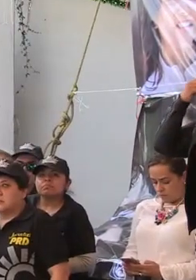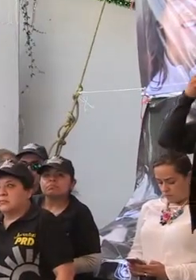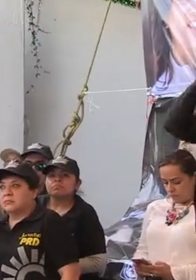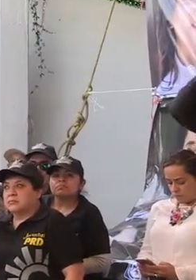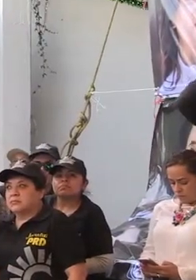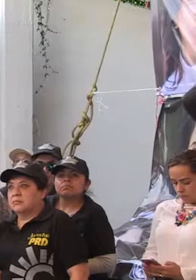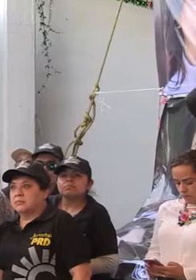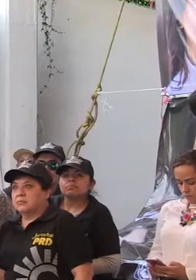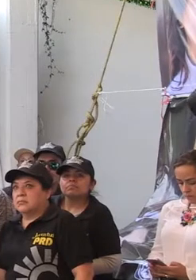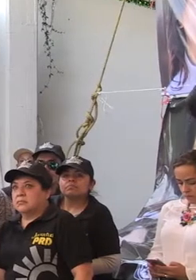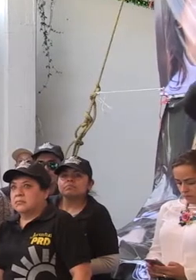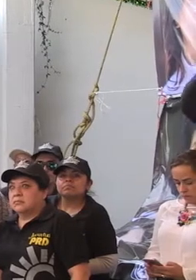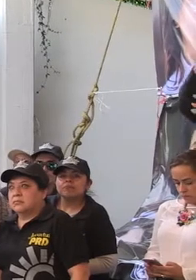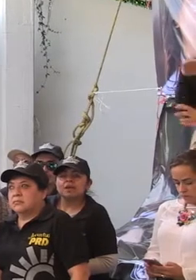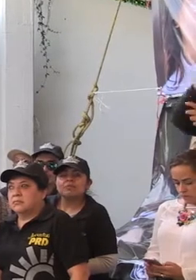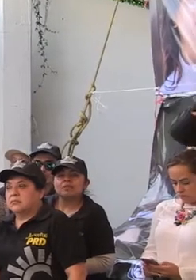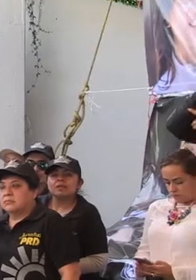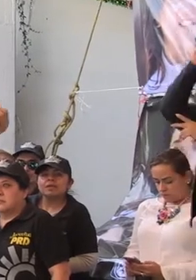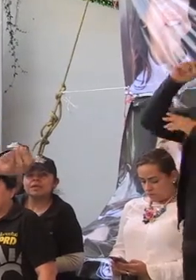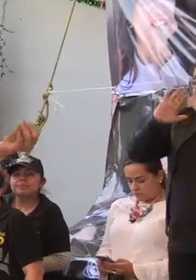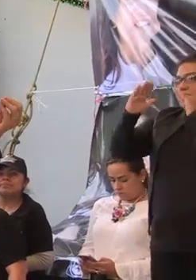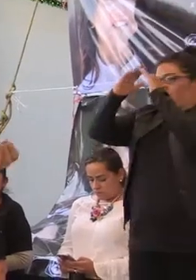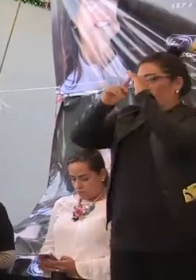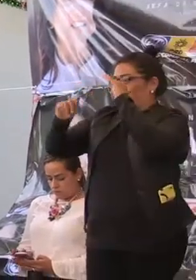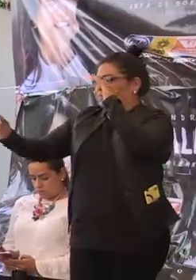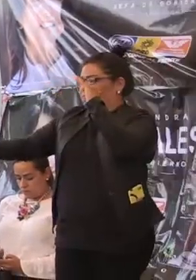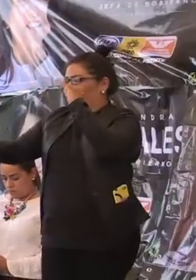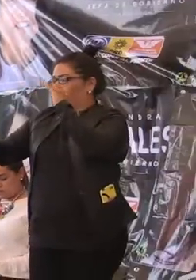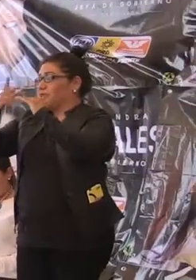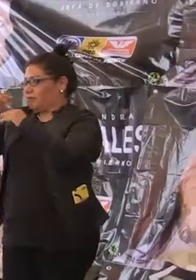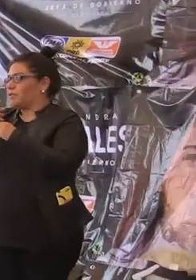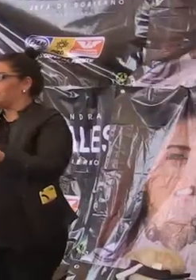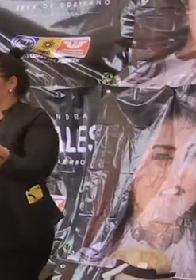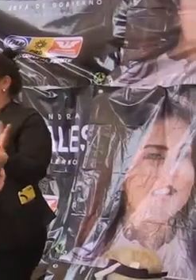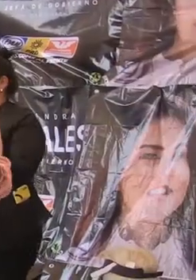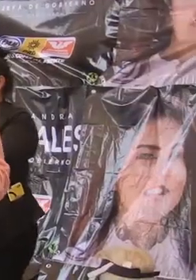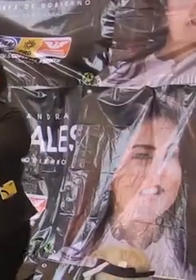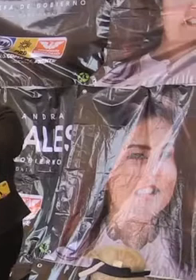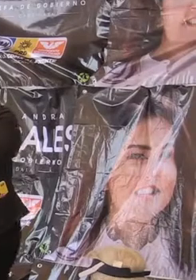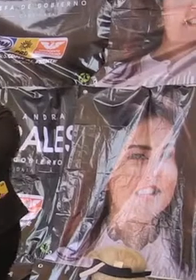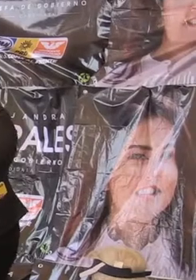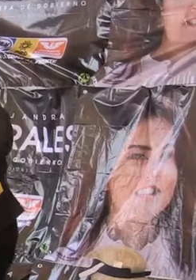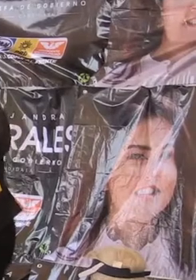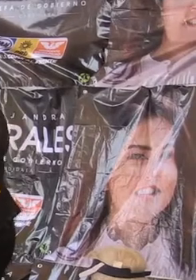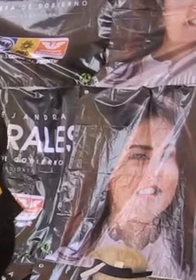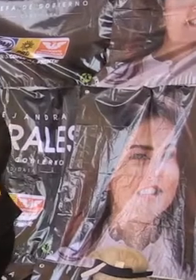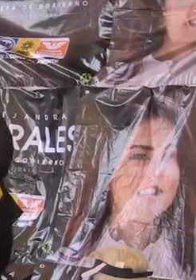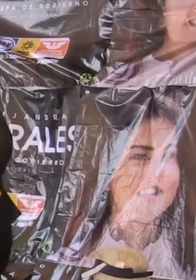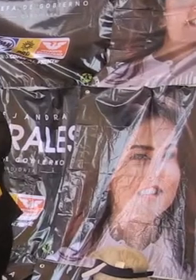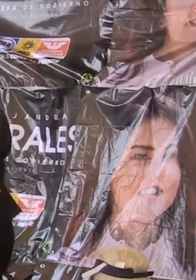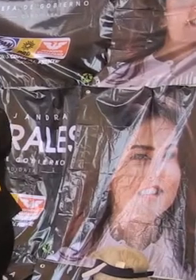a llegar a zonas altas de la ciudad, y vamos a seguir impulsando las ciclovías. Vamos